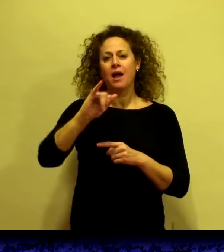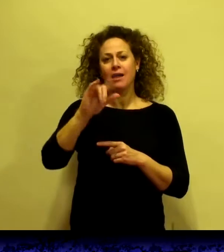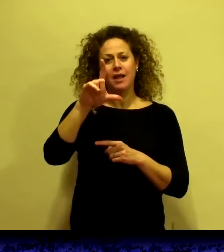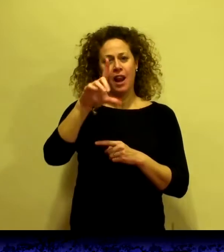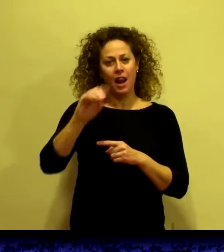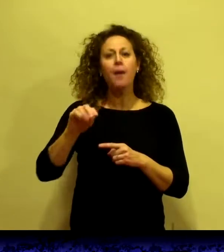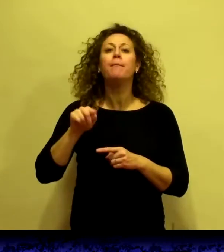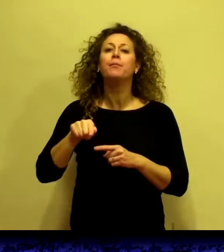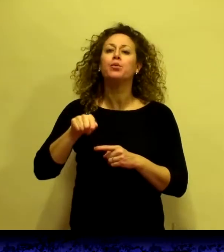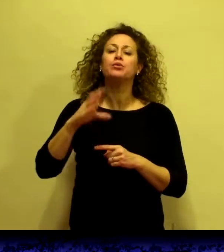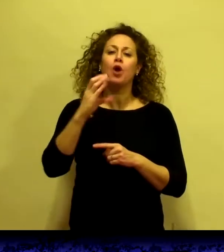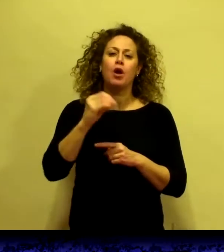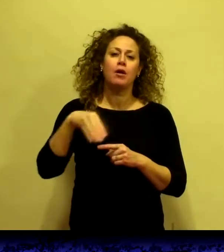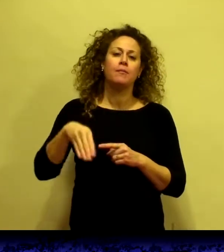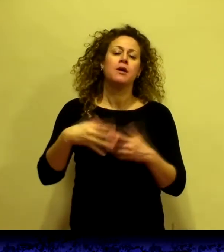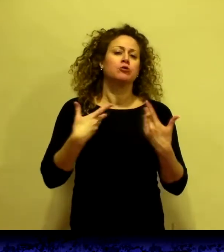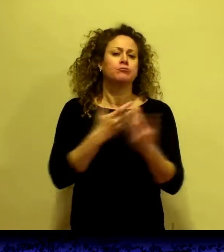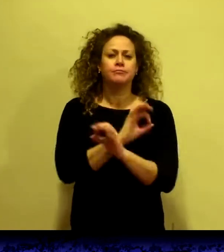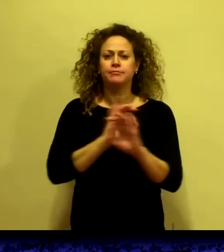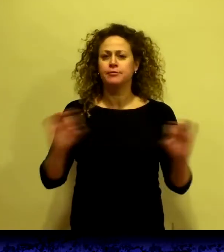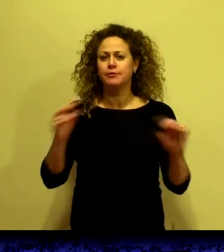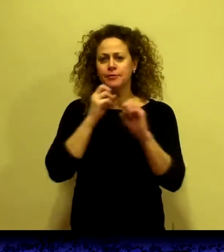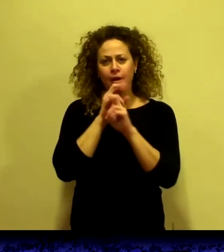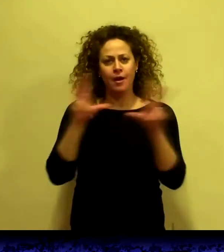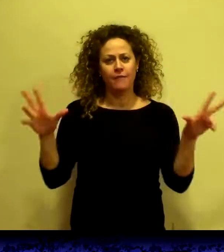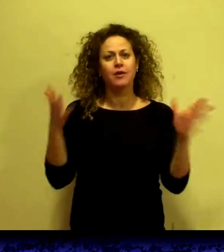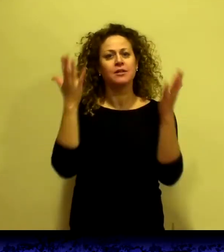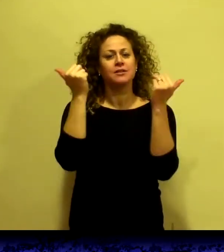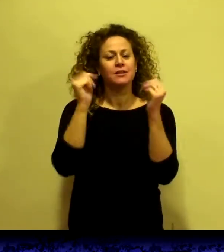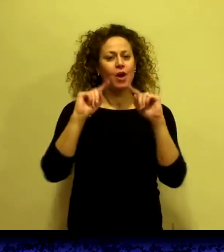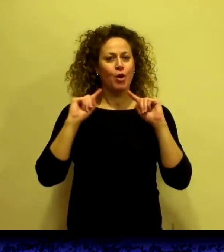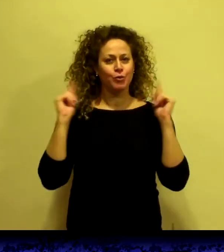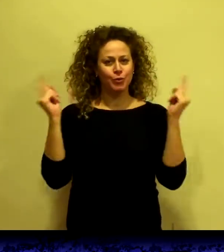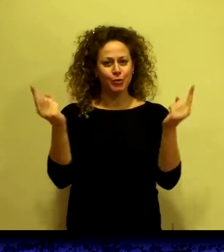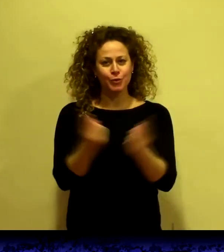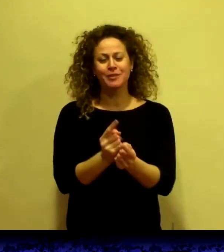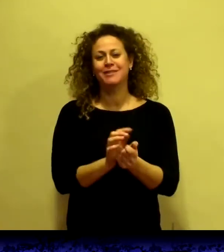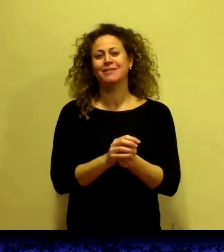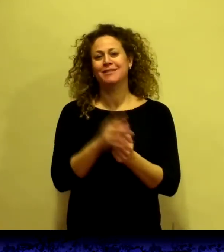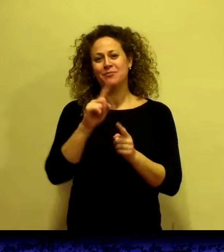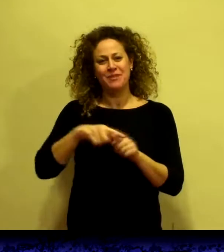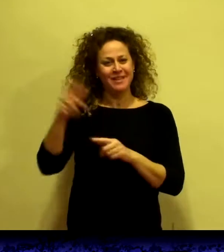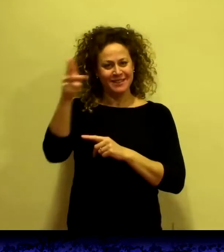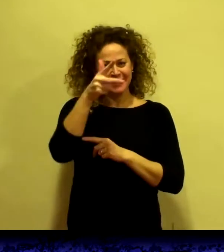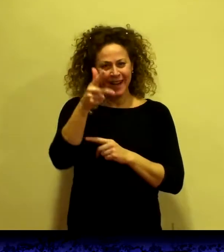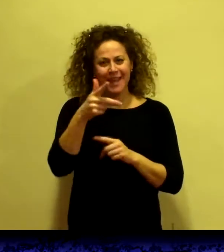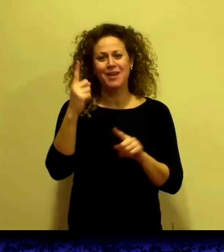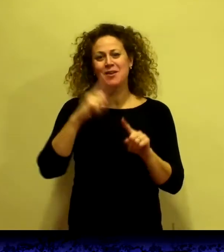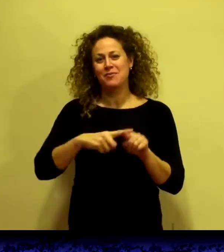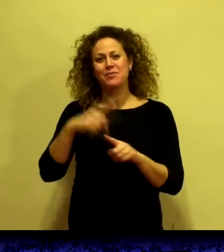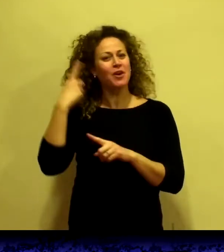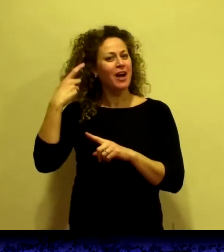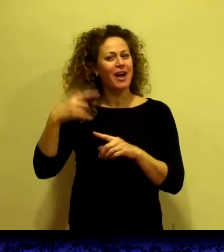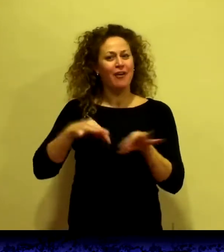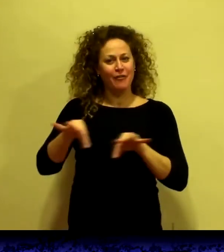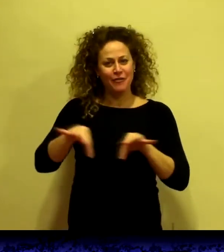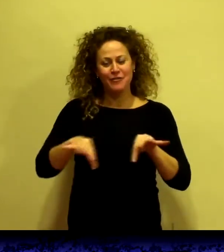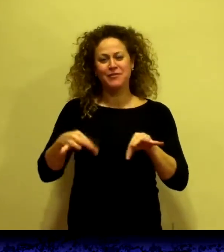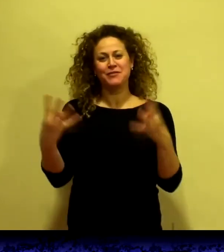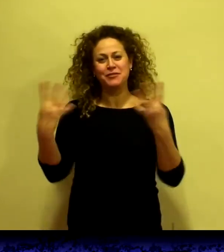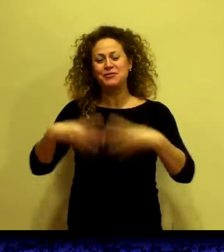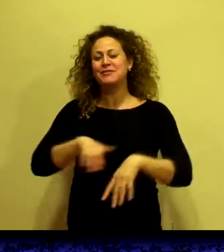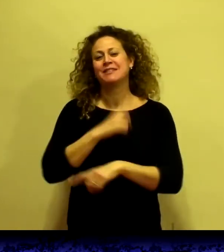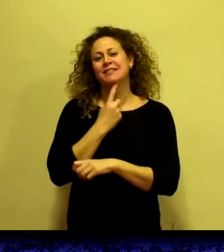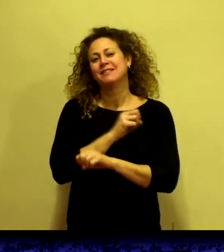niente? Perfetto. Quindi salutiamo tutti e tre lì in telecamera. Anche tu, no. Dai. Lui